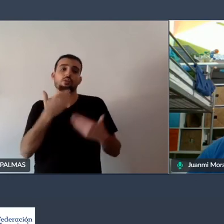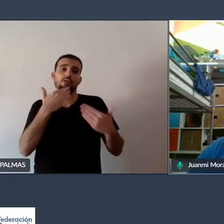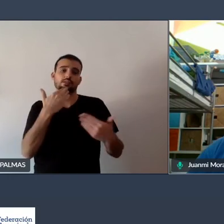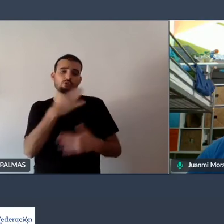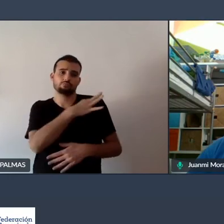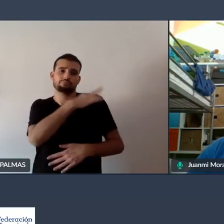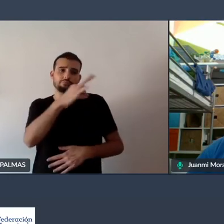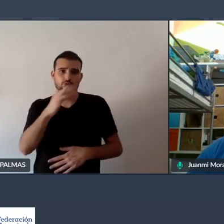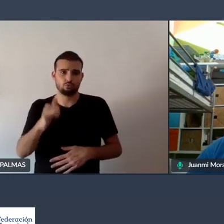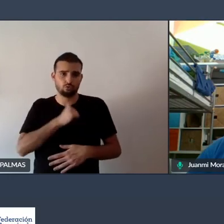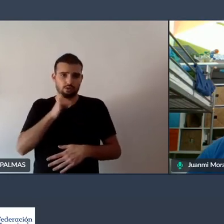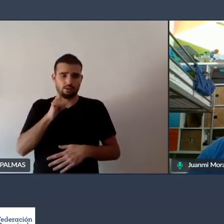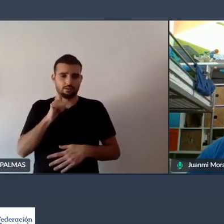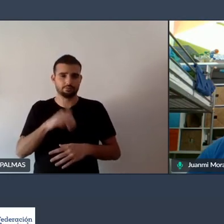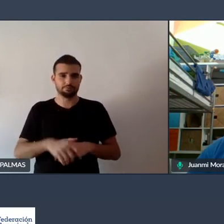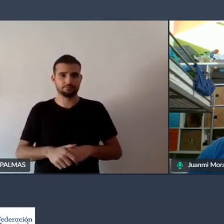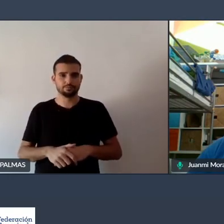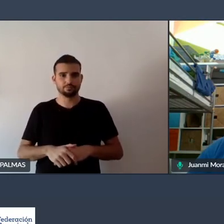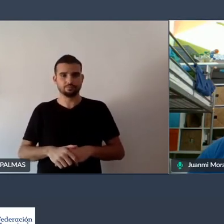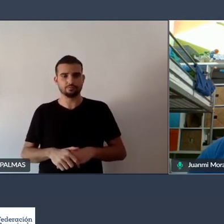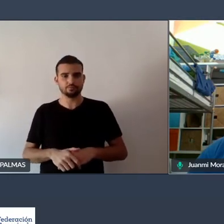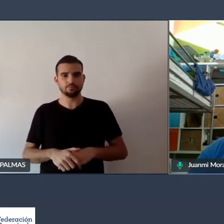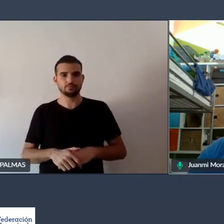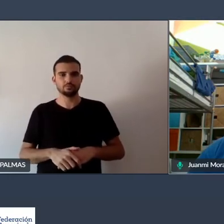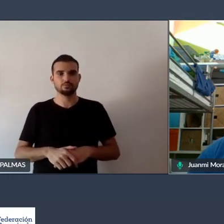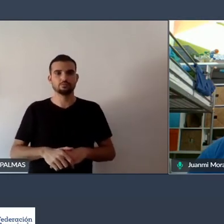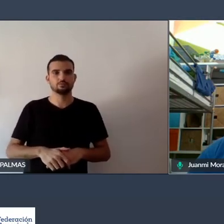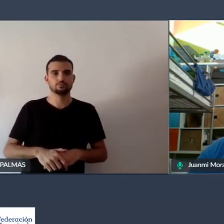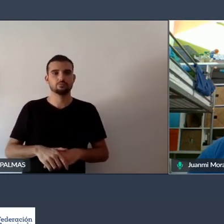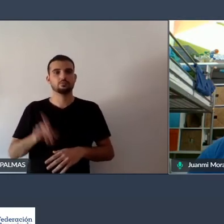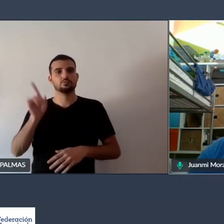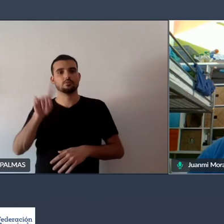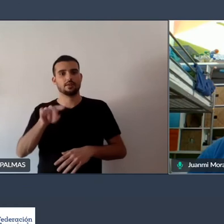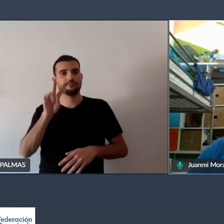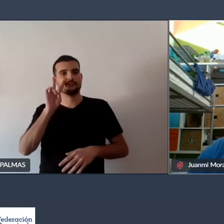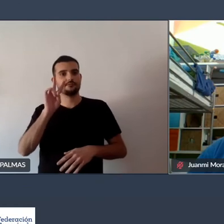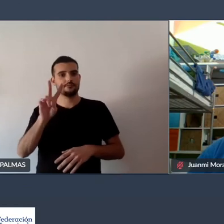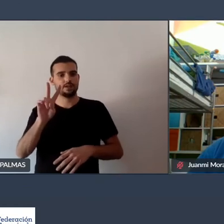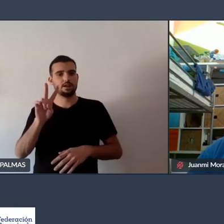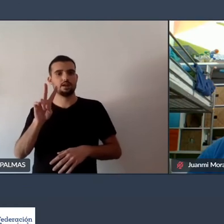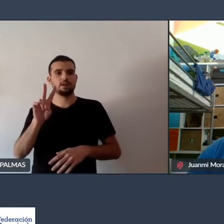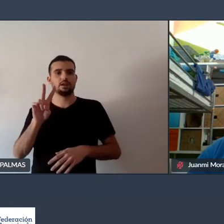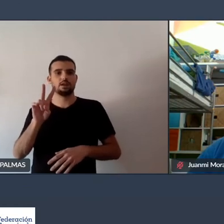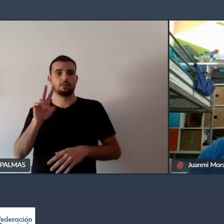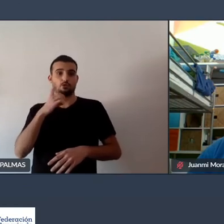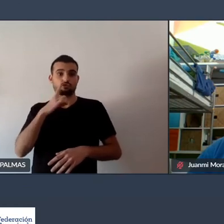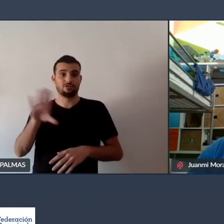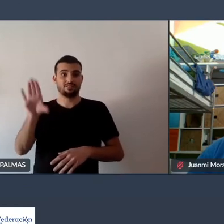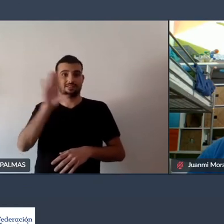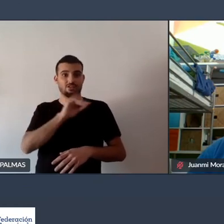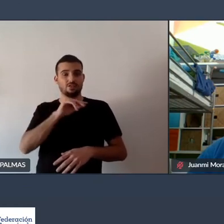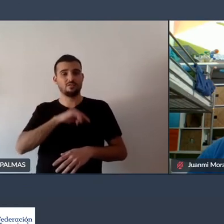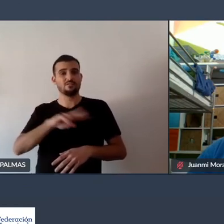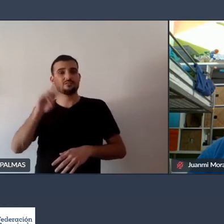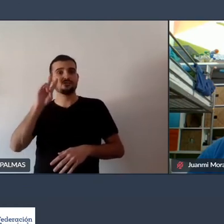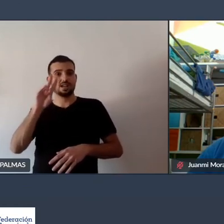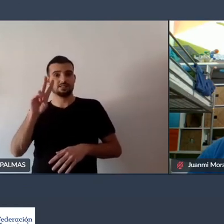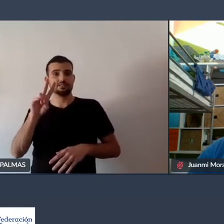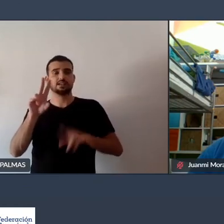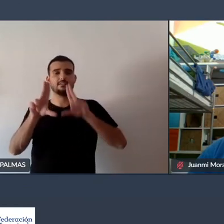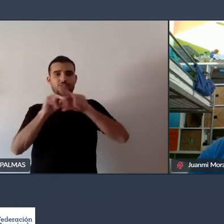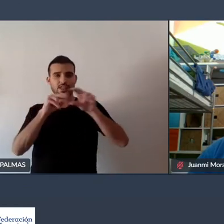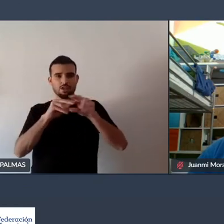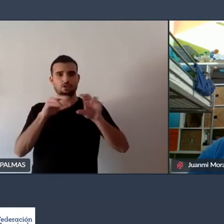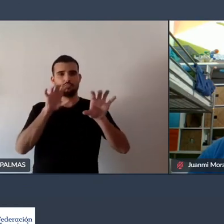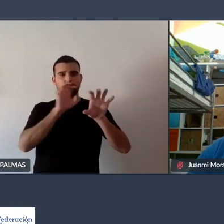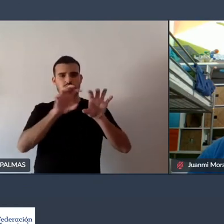Bueno, evidentemente el hecho de ver, por lo menos tal y como yo lo entiendo, el hecho de ver tantos clips al final quizás se